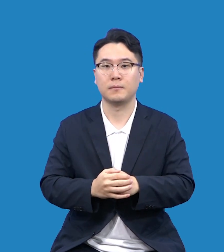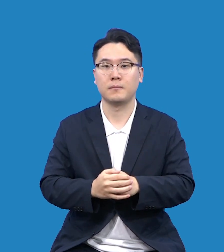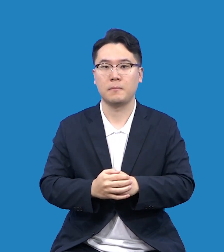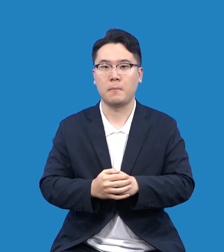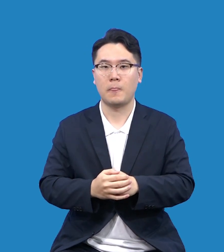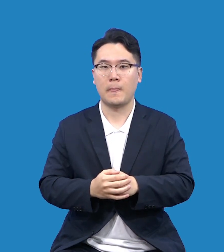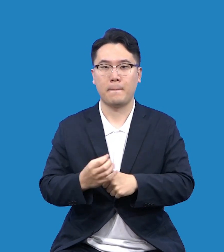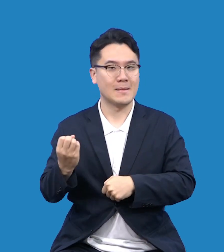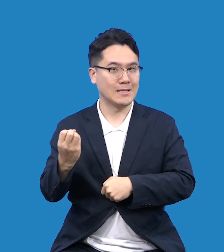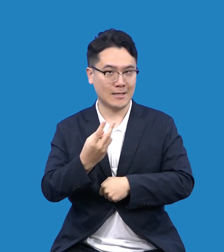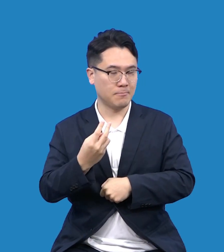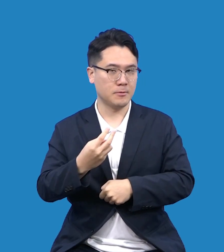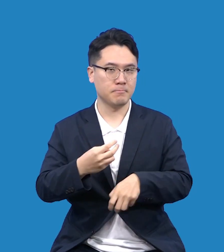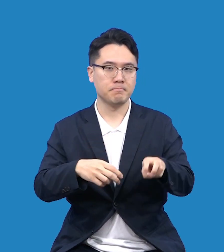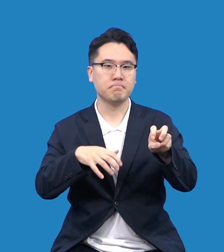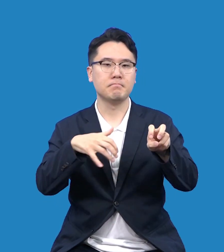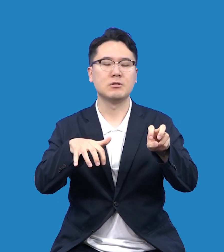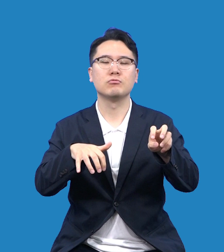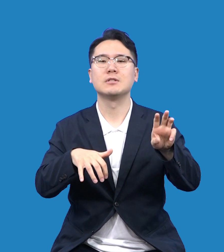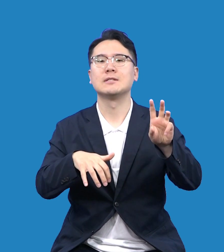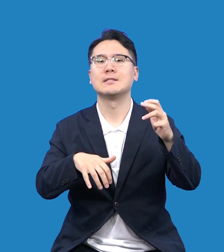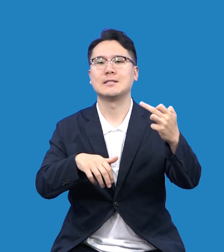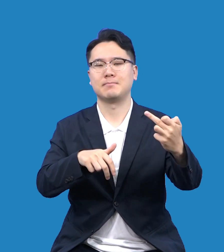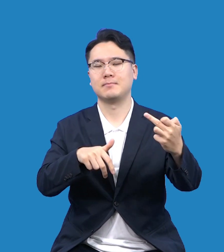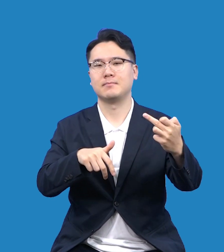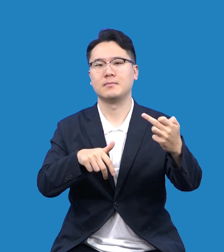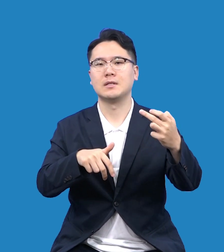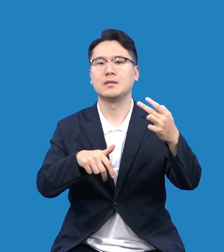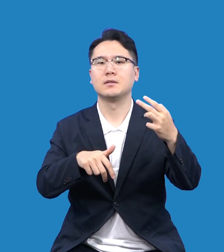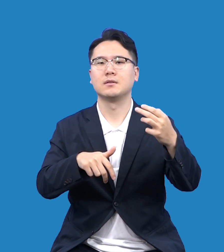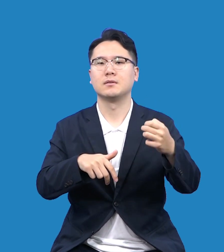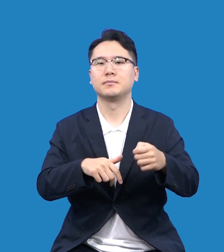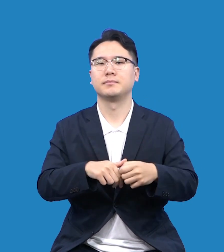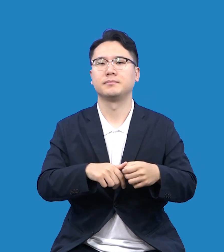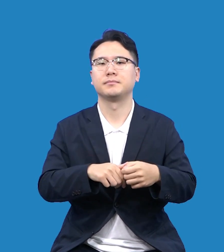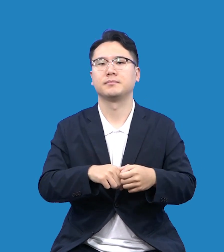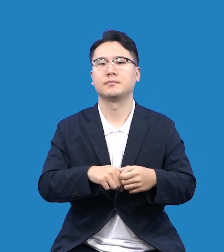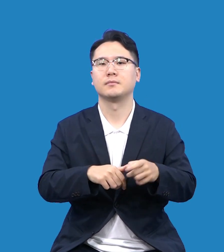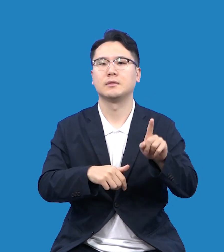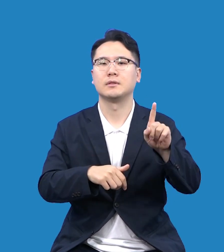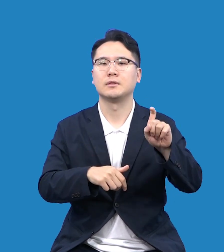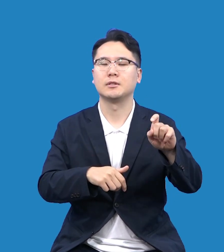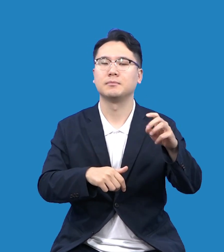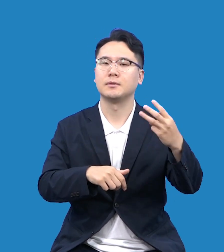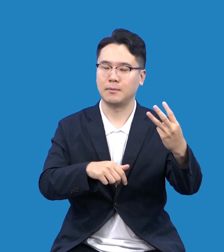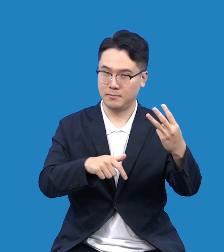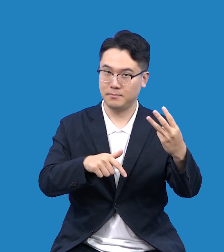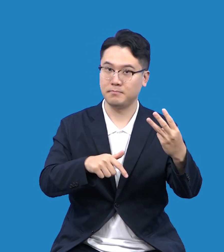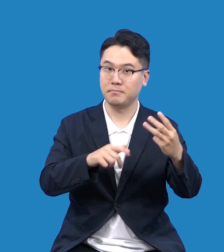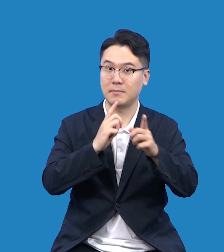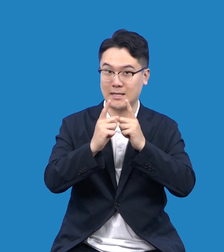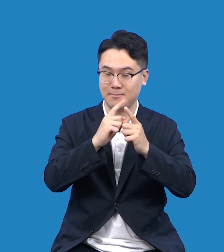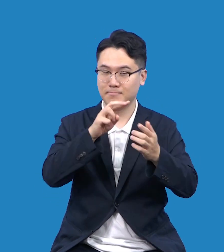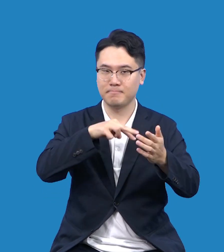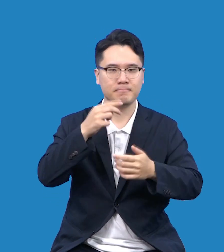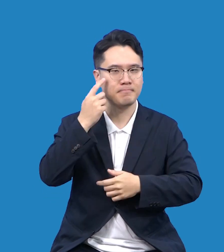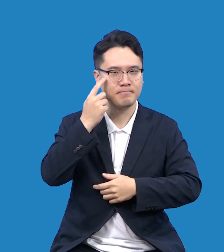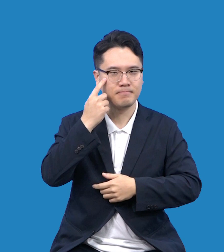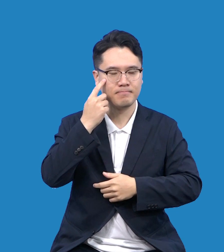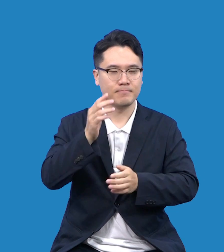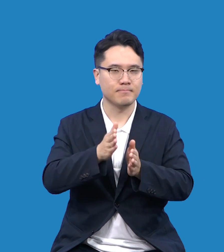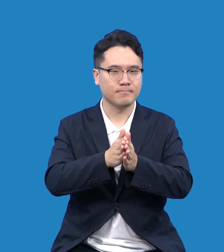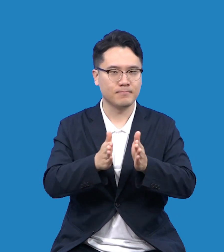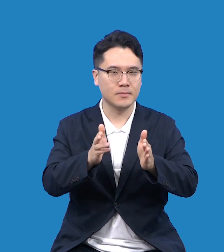다시 한번 민수기 13장이 시작되는 1절 말씀을 다시 한번 읽겠습니다. 같이 읽습니다. 시작.